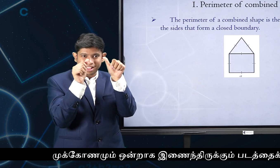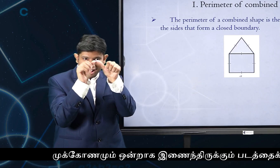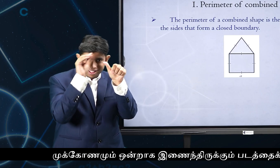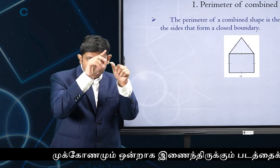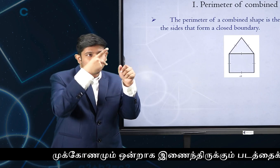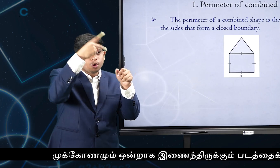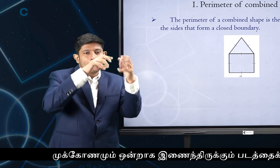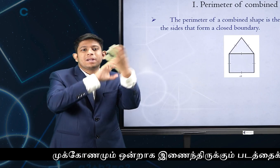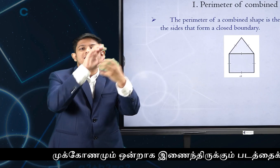கவனிக்கவும்.